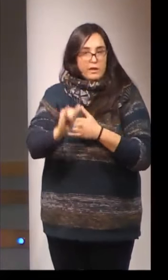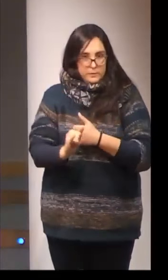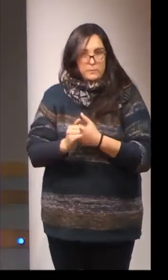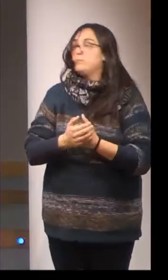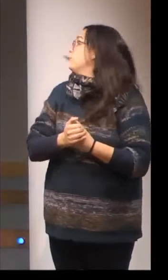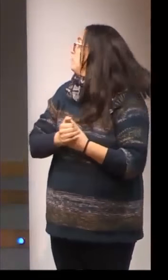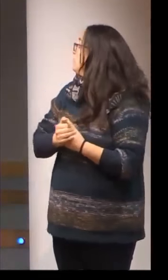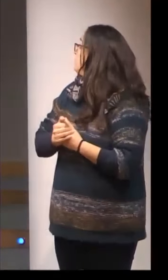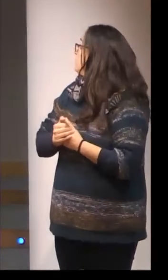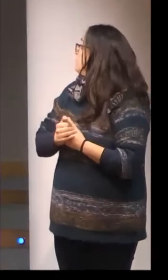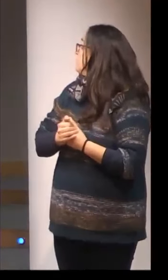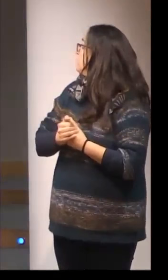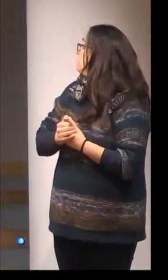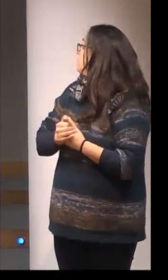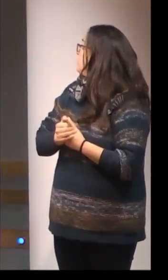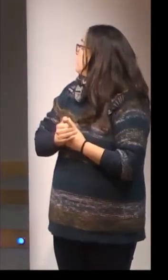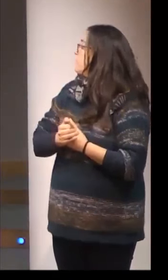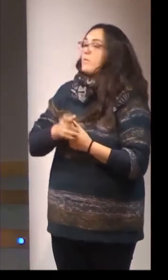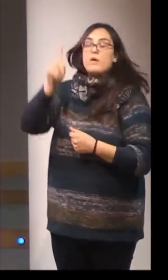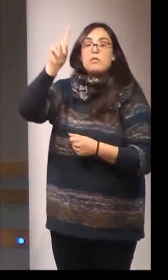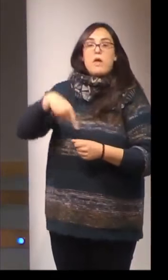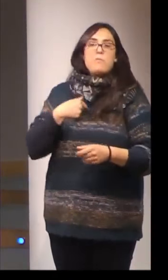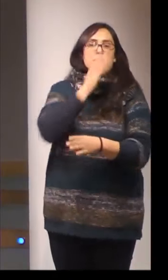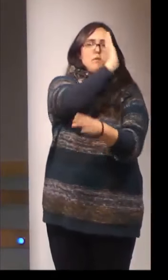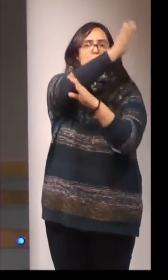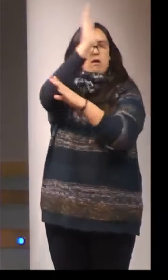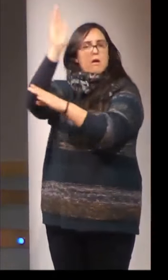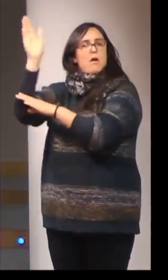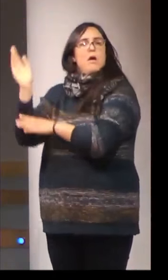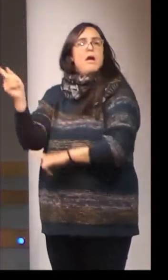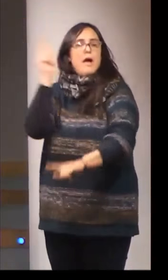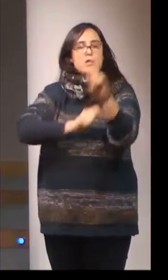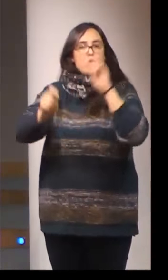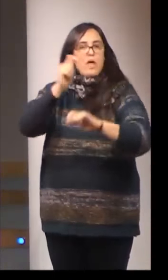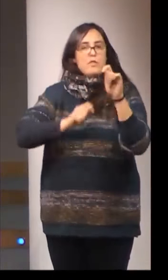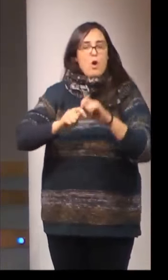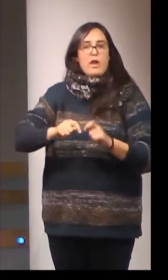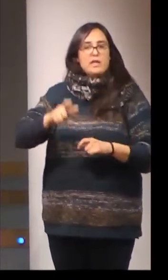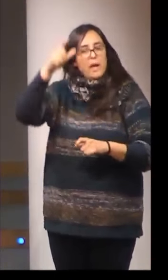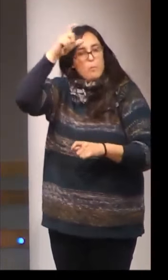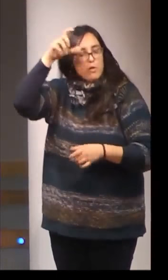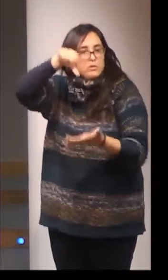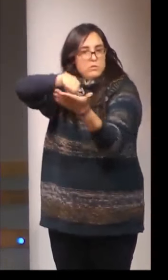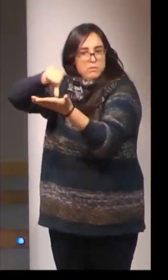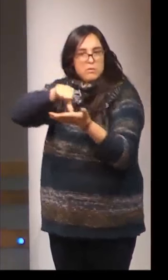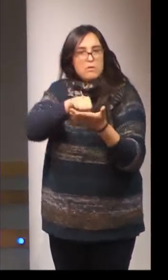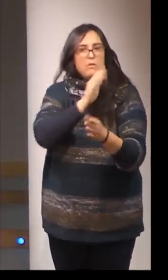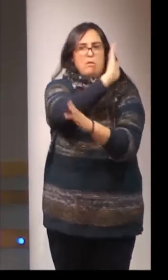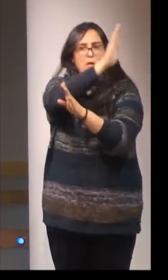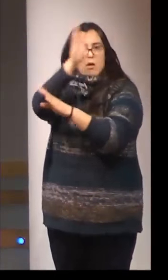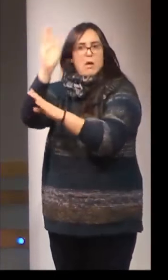acciones han de ser también accesibles a través de la lengua de signos. Además de las propias visitas a las asociaciones